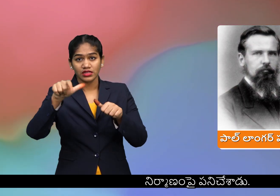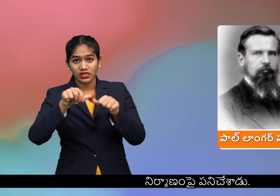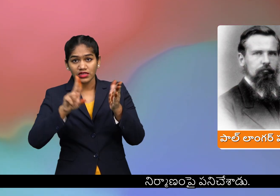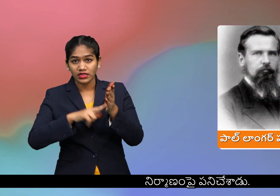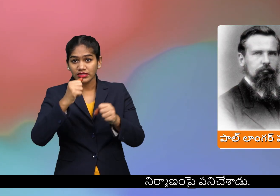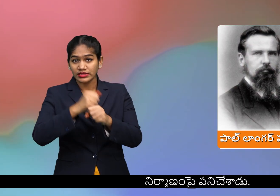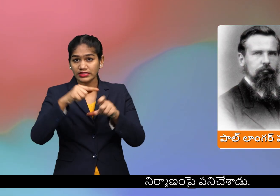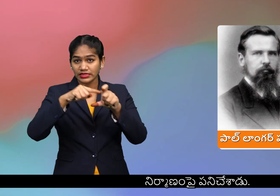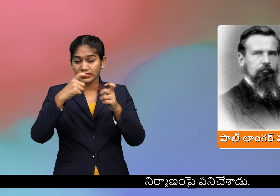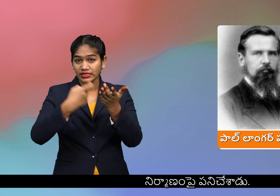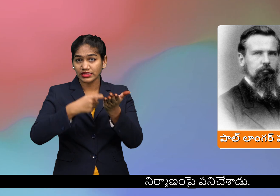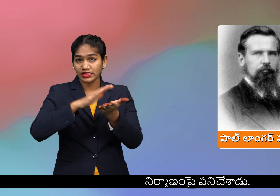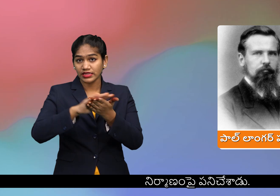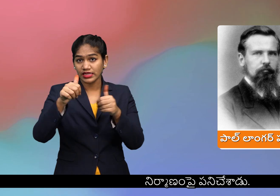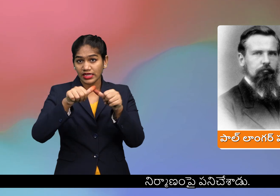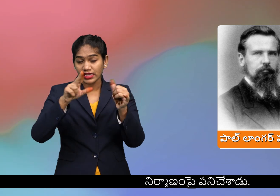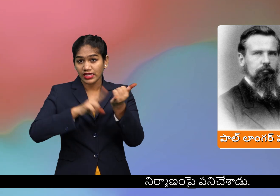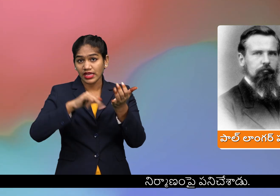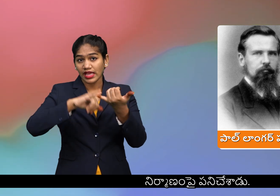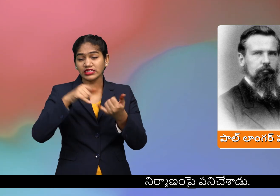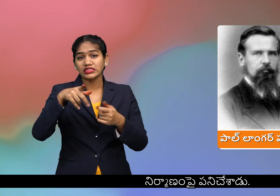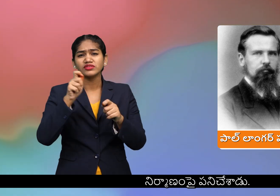ప్యాంక్రియాస్ నిర్మాణంపై పనిచేశాడు.